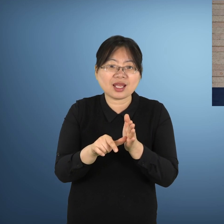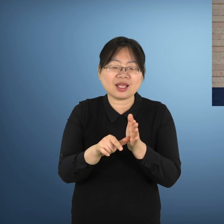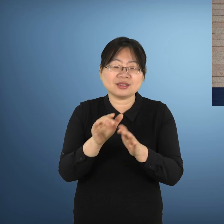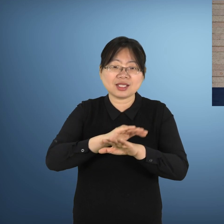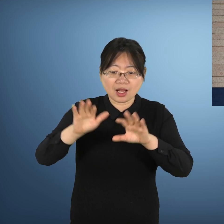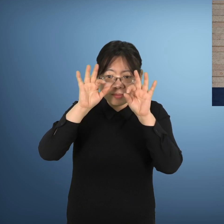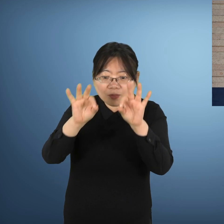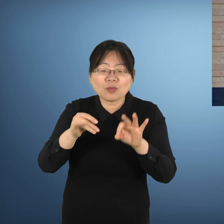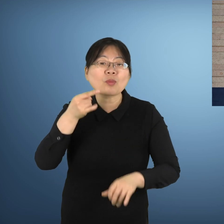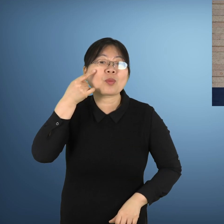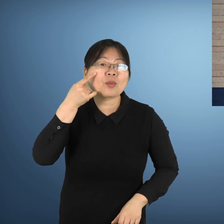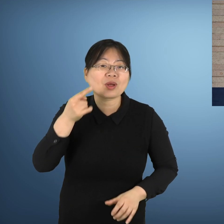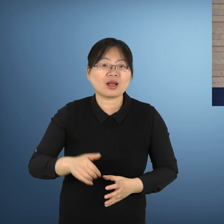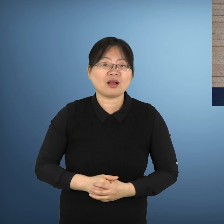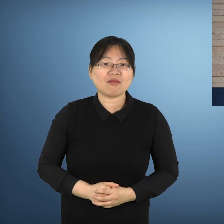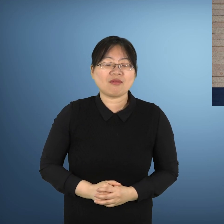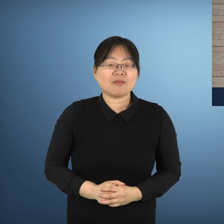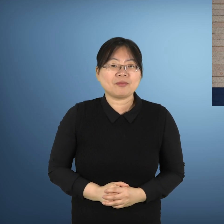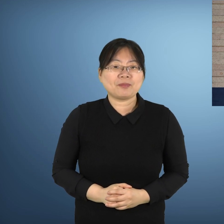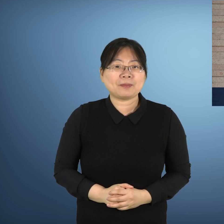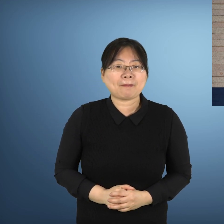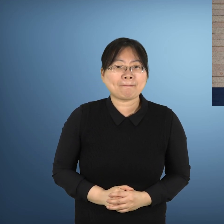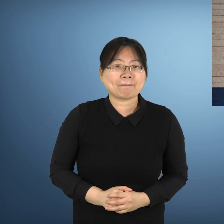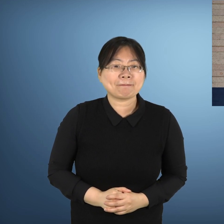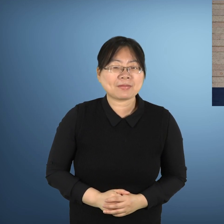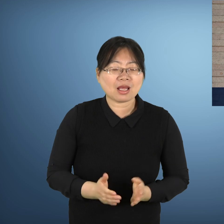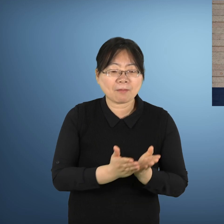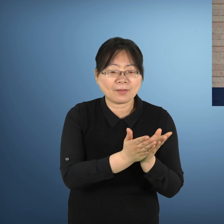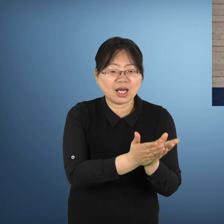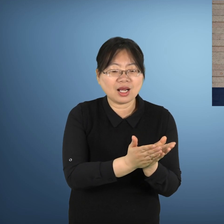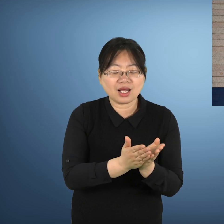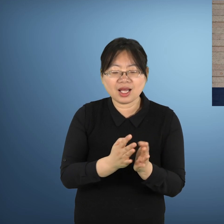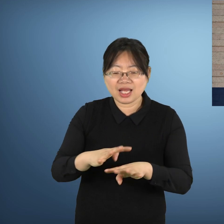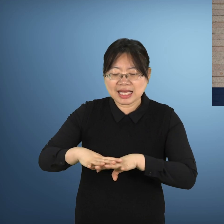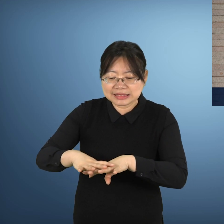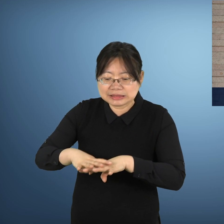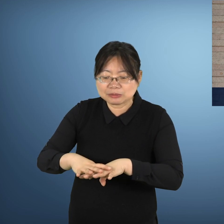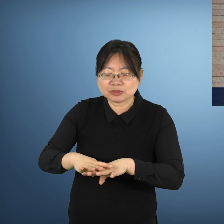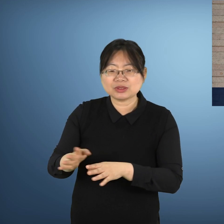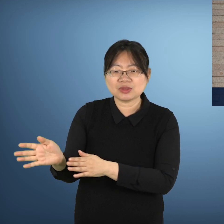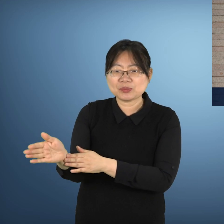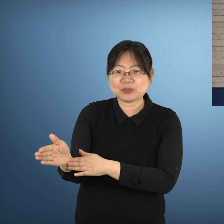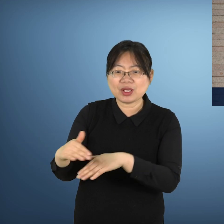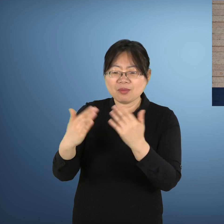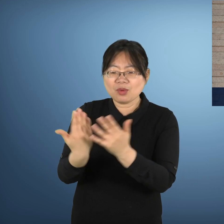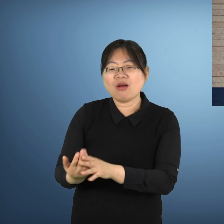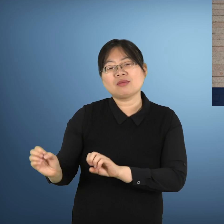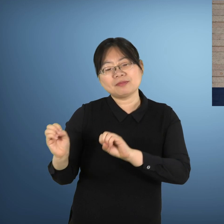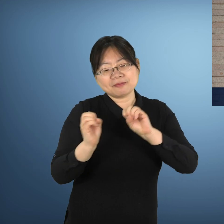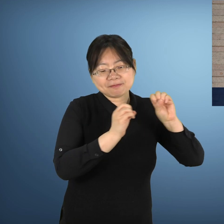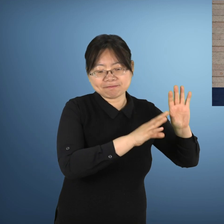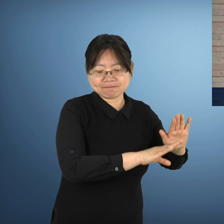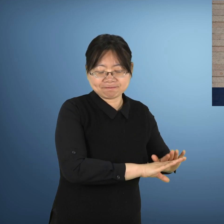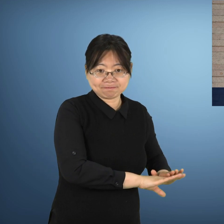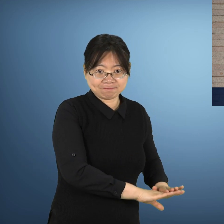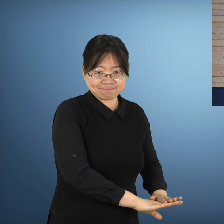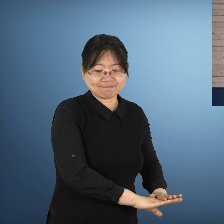보시면 배와 그물과 물고기를 다